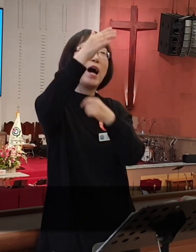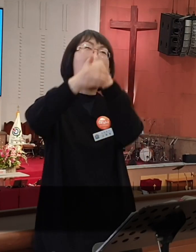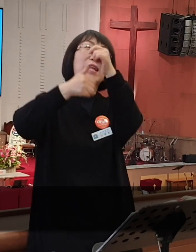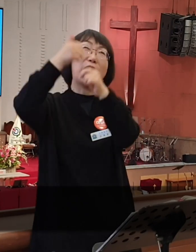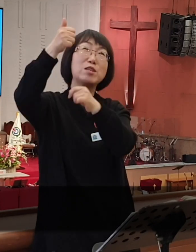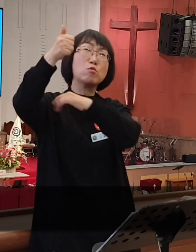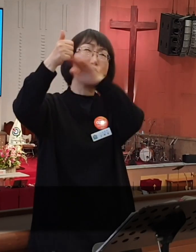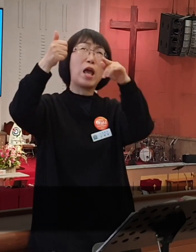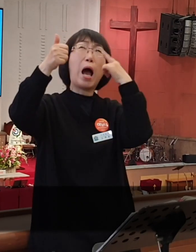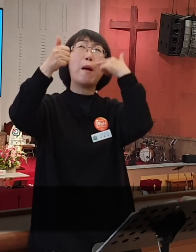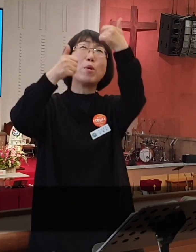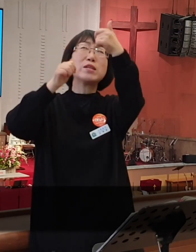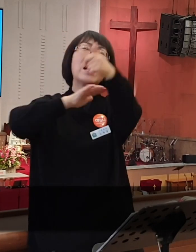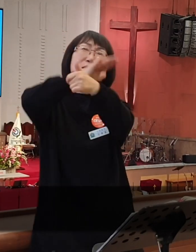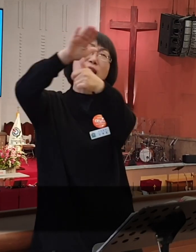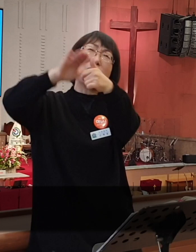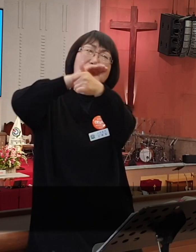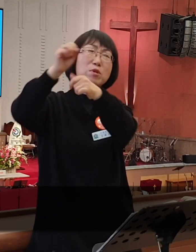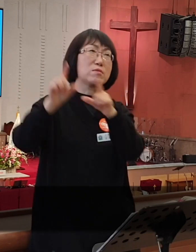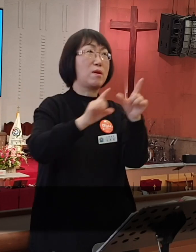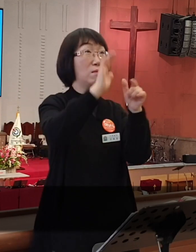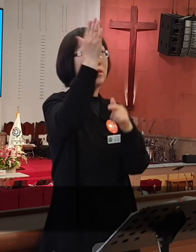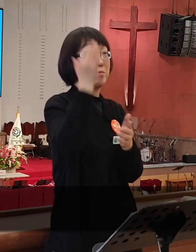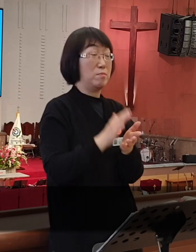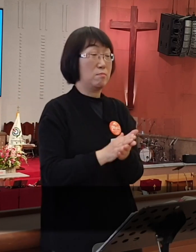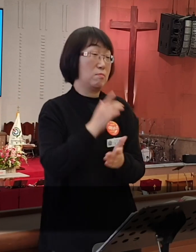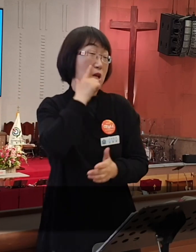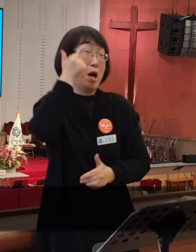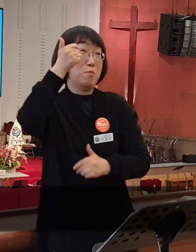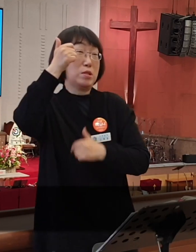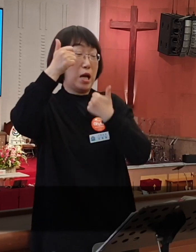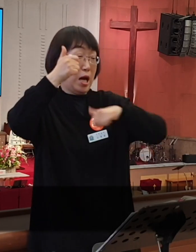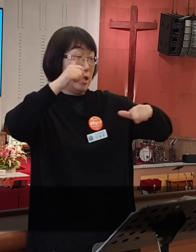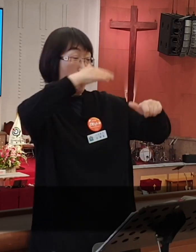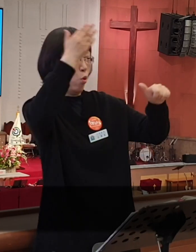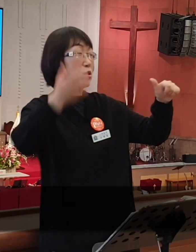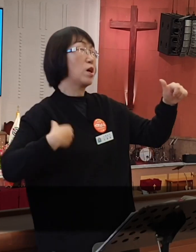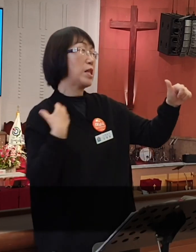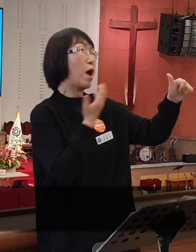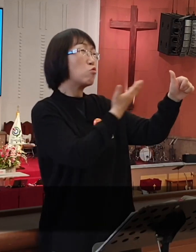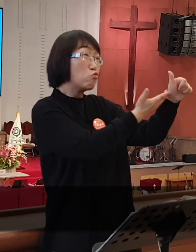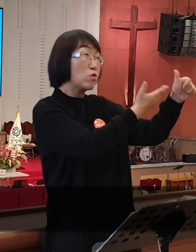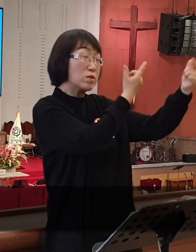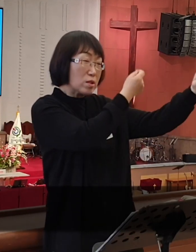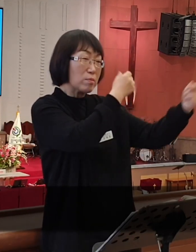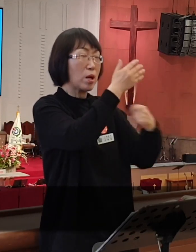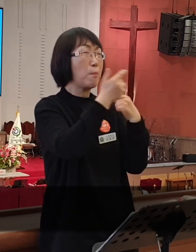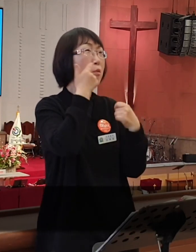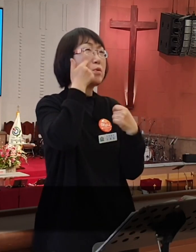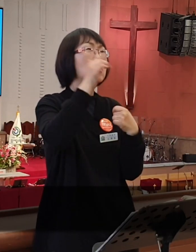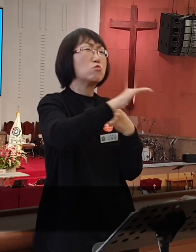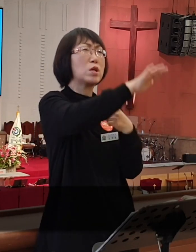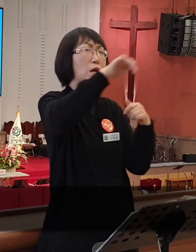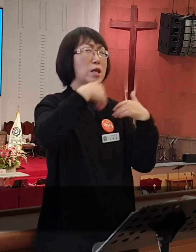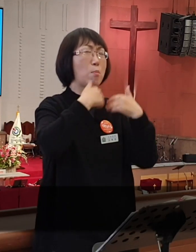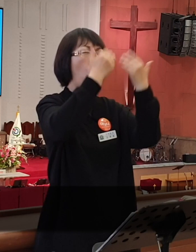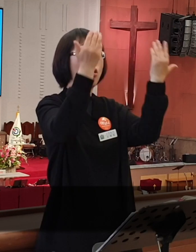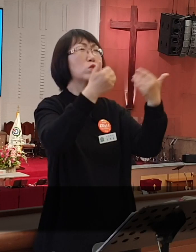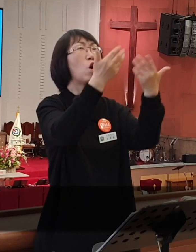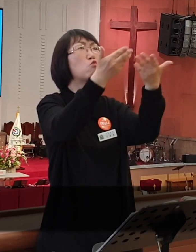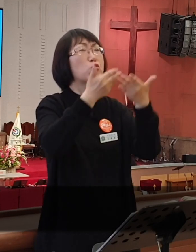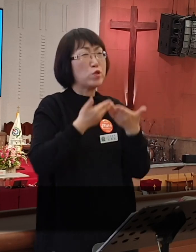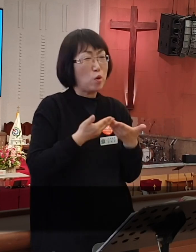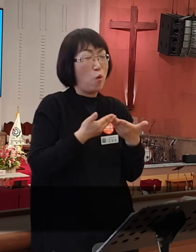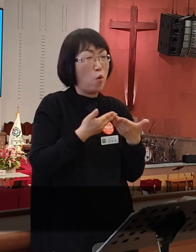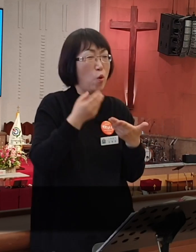하나님 우리 아버지를 사랑하며 살 겁니다. 아버지가 아들에게 모든 것들을 내어준 것처럼 아버지 하나님 우리에게 모든 것들을 내어주실